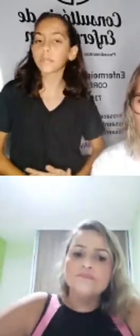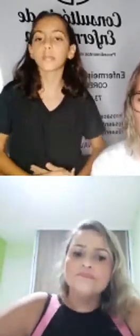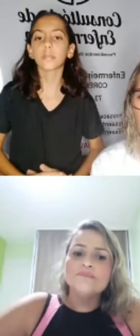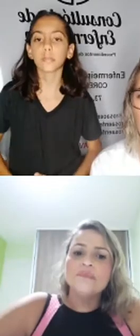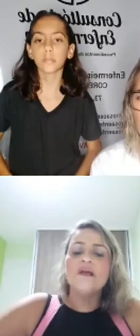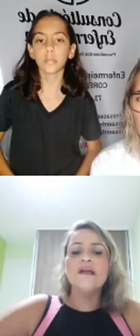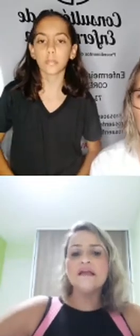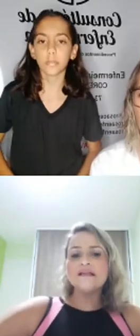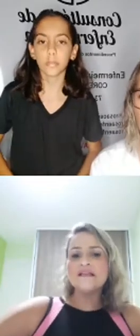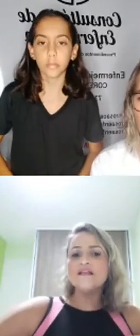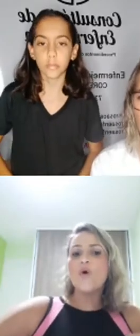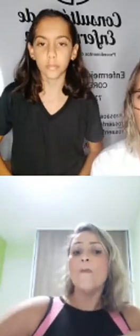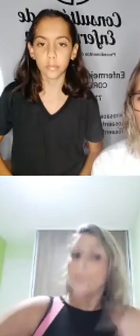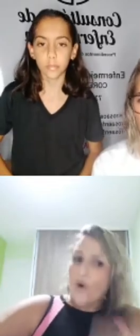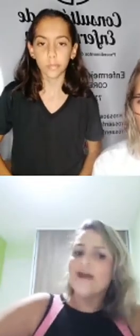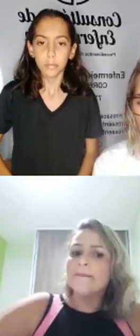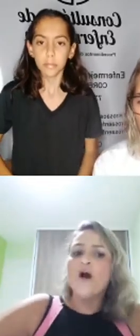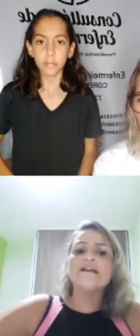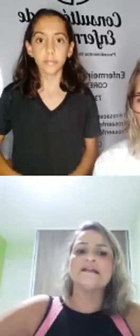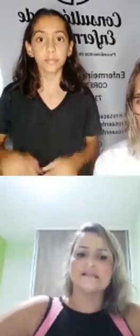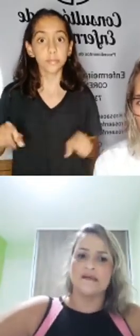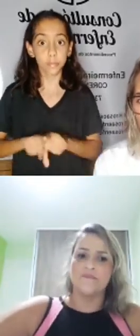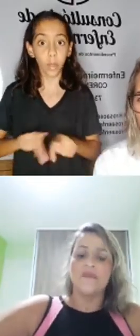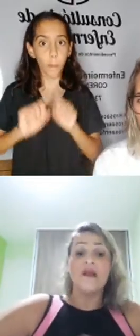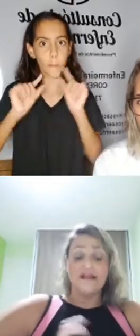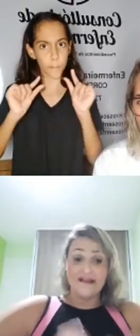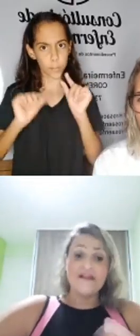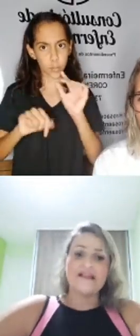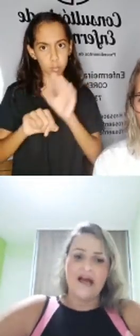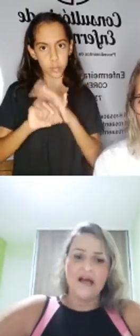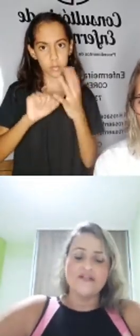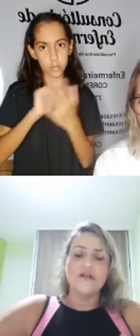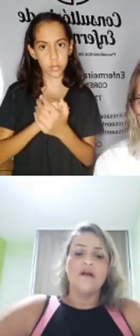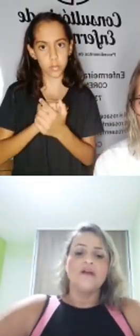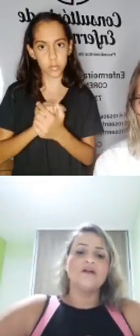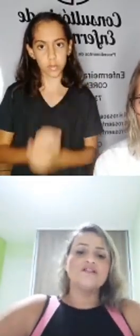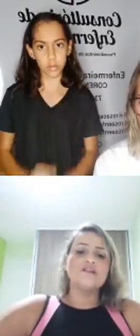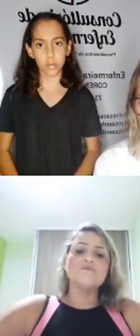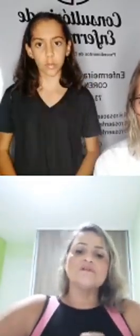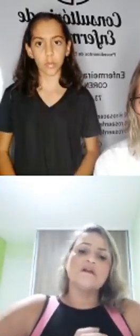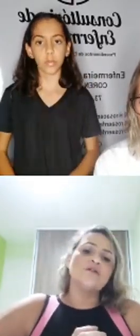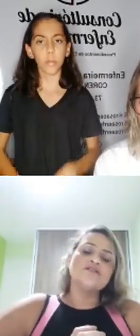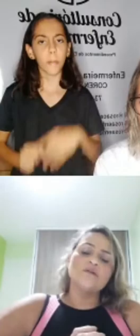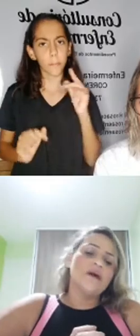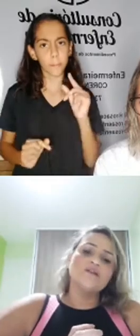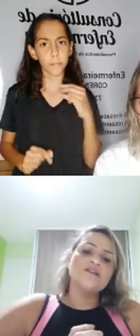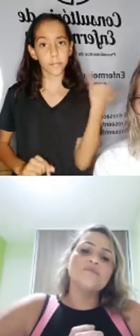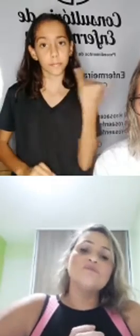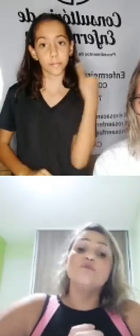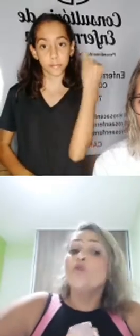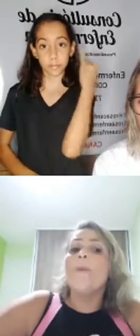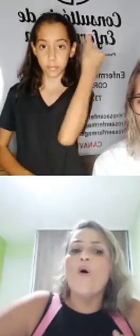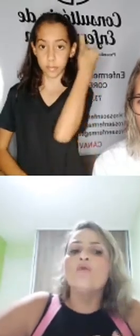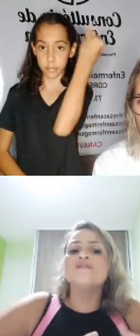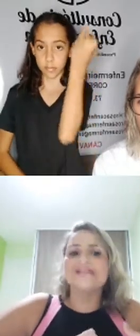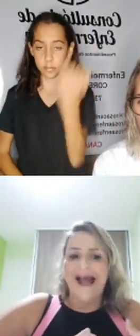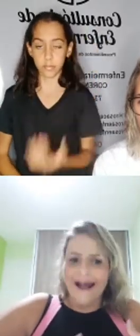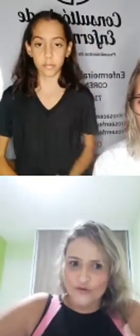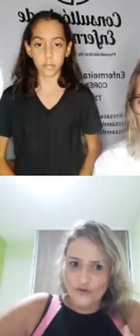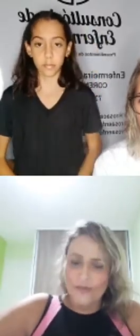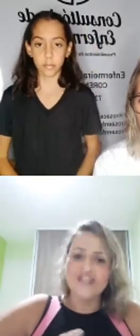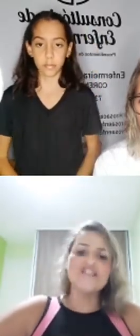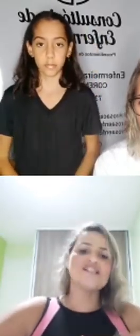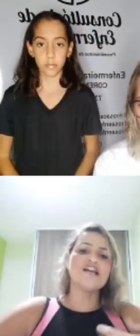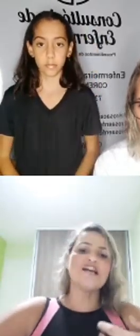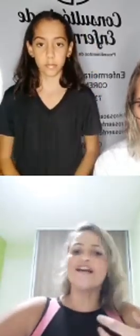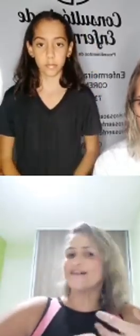pouco e com pouca importância. Na verdade, nós temos muito poucos casos